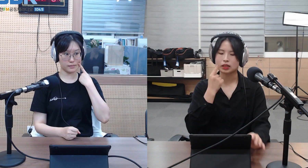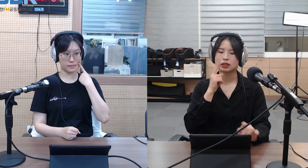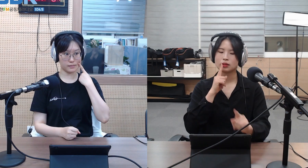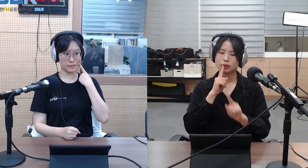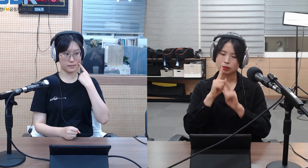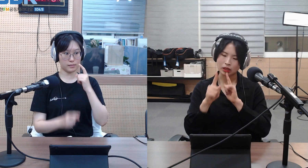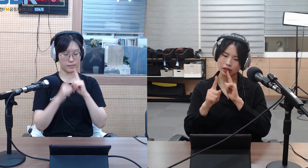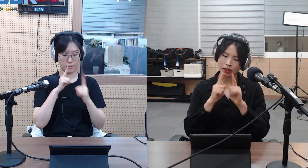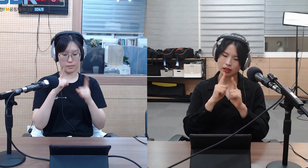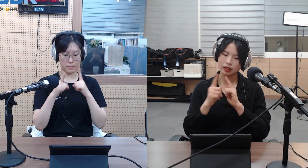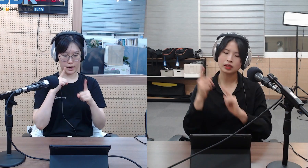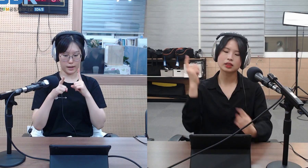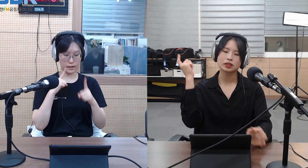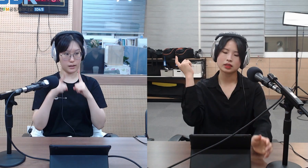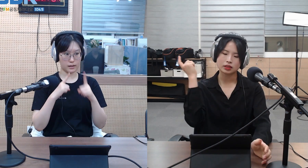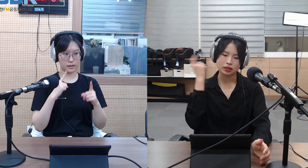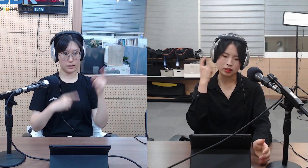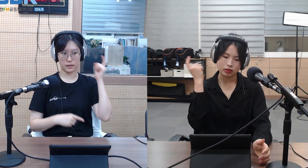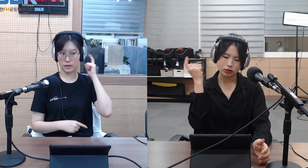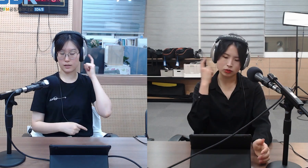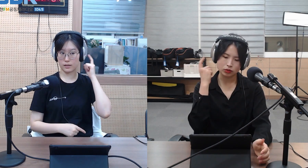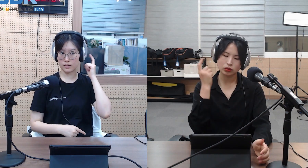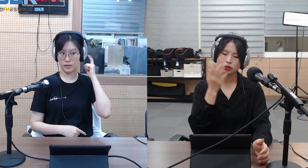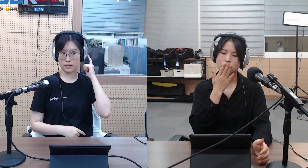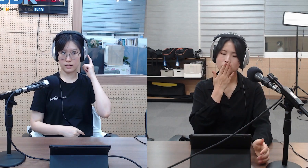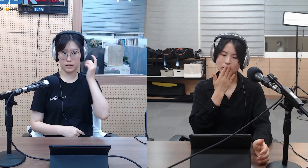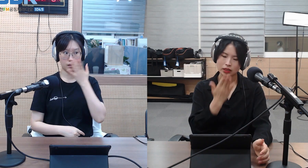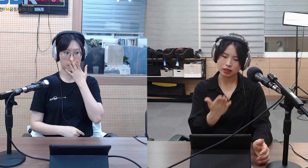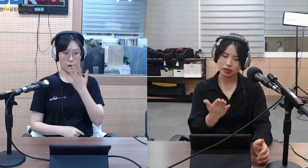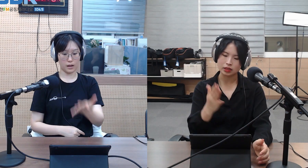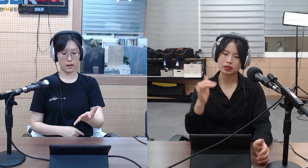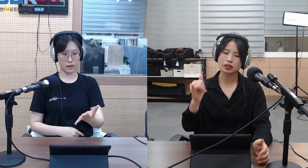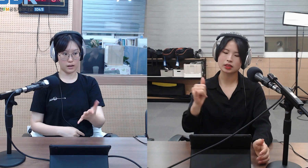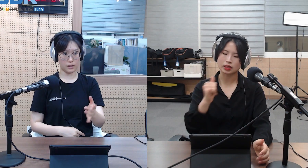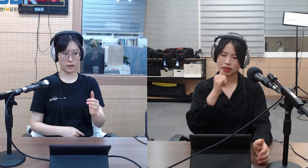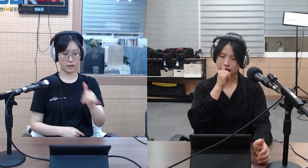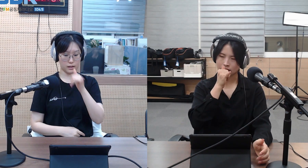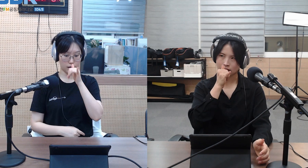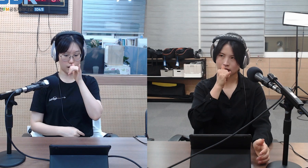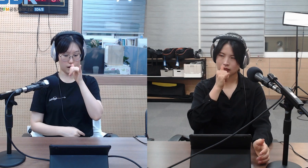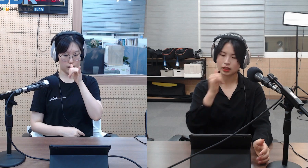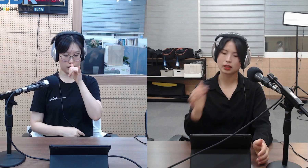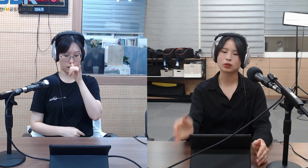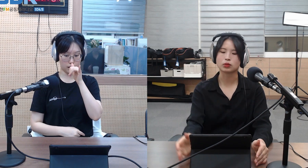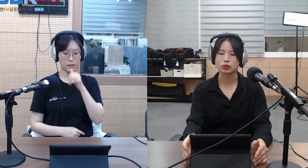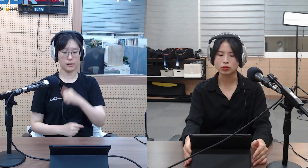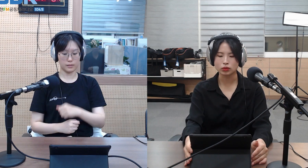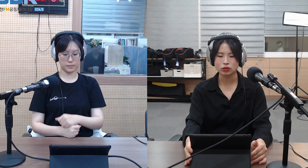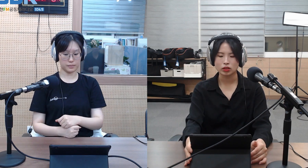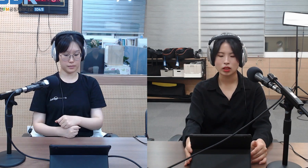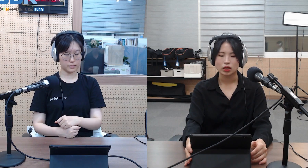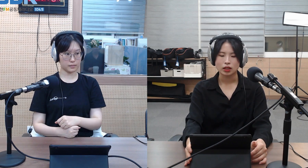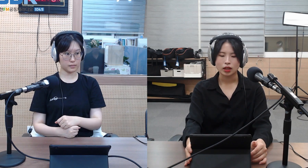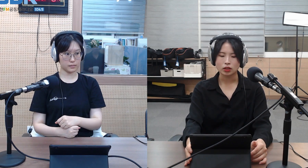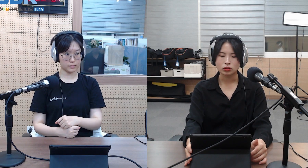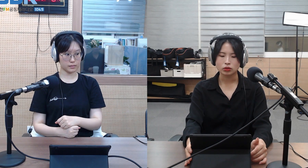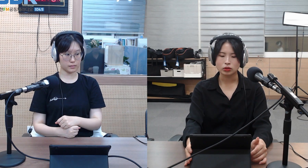예쁘다는 말 들을 수 있을까 하고 하루